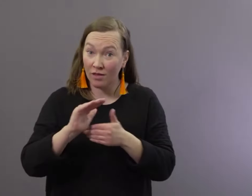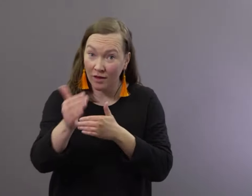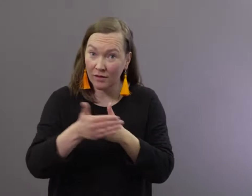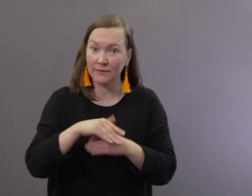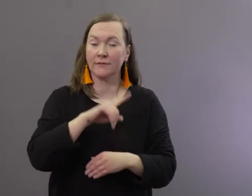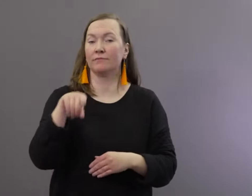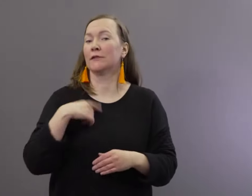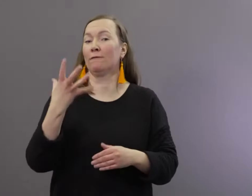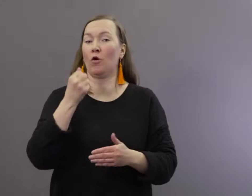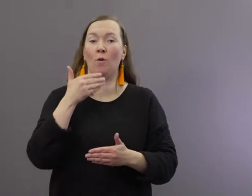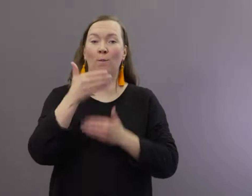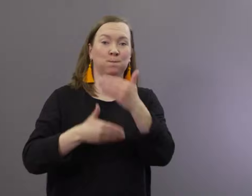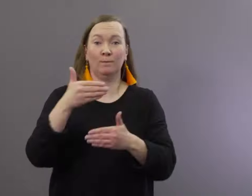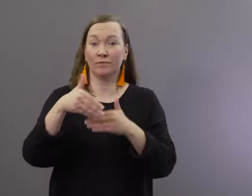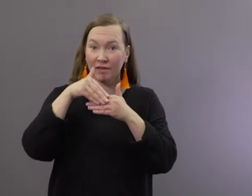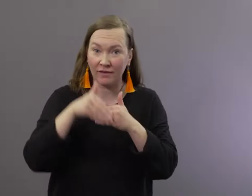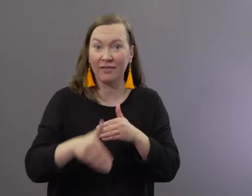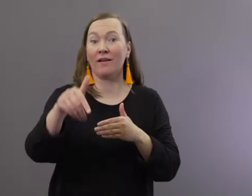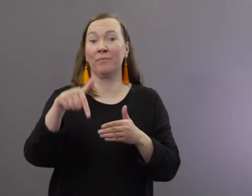No niin, tervetuloa takaisin.